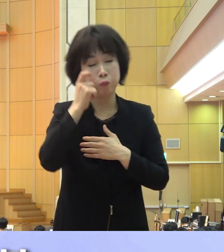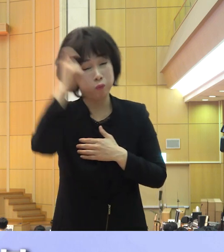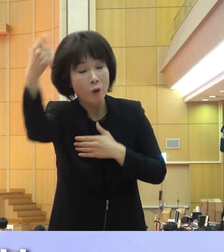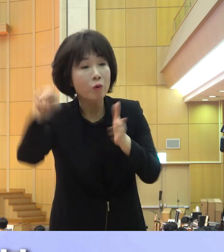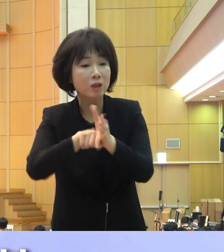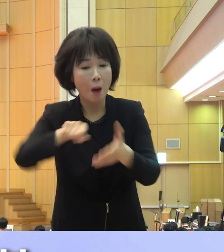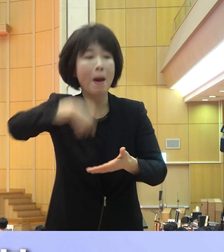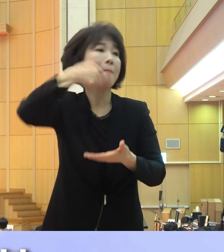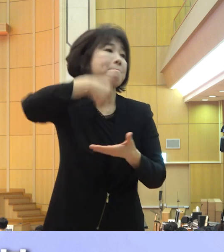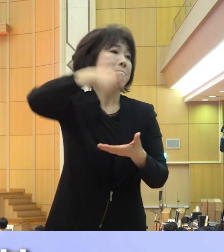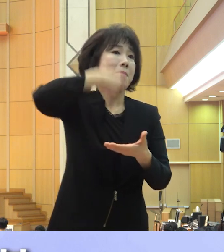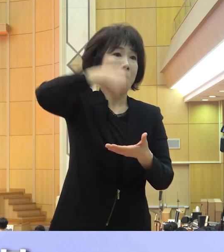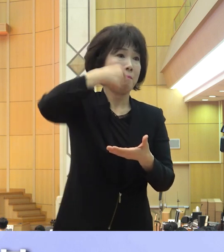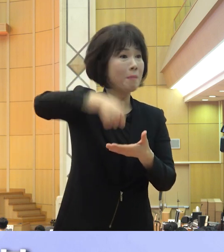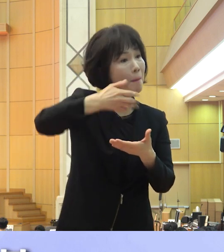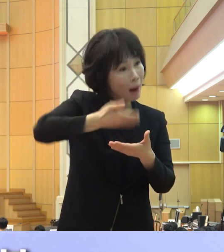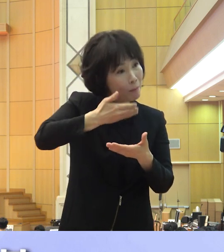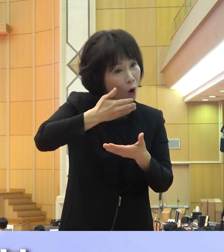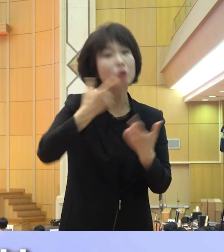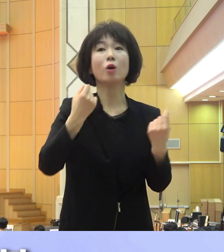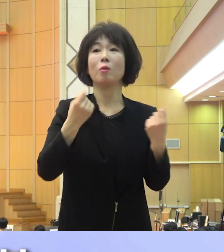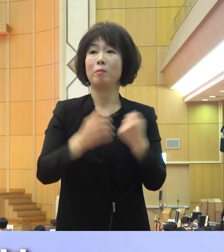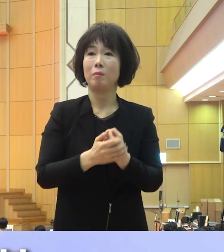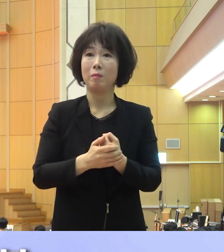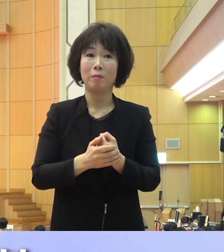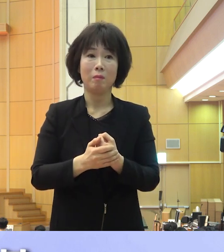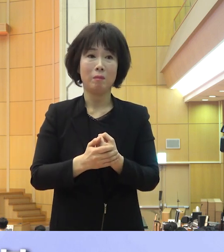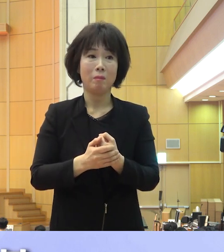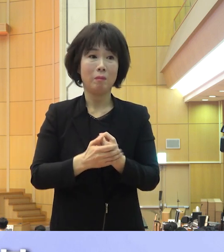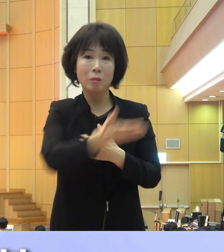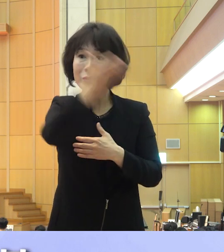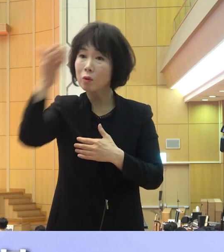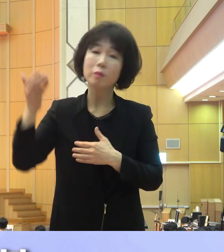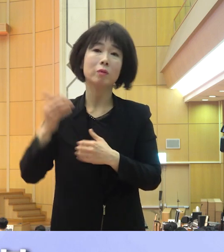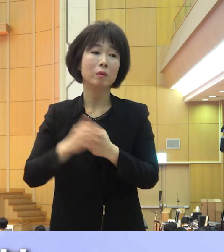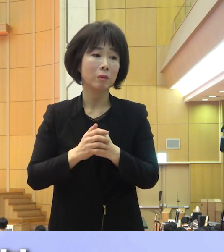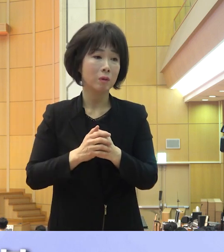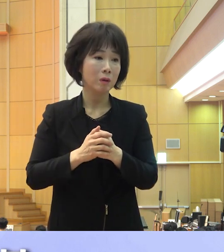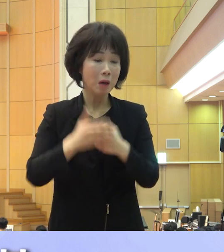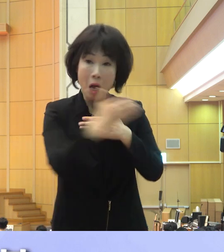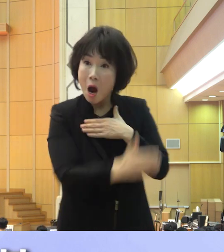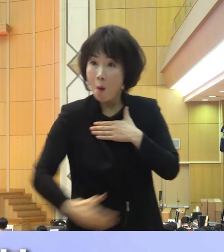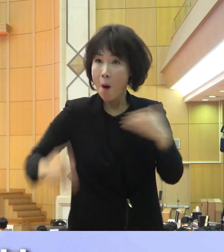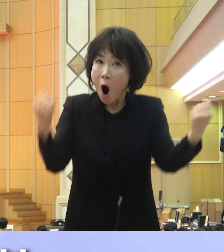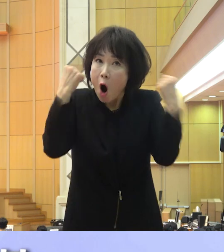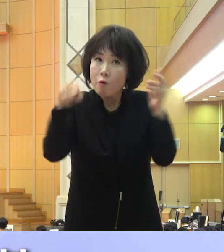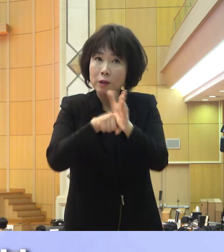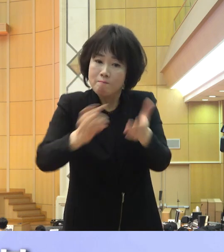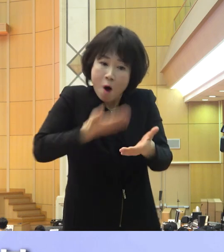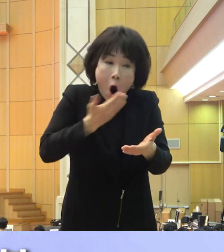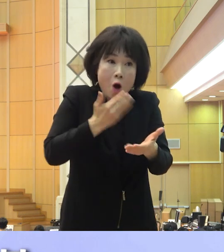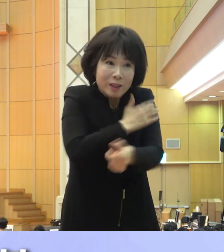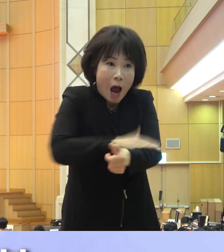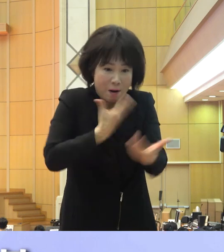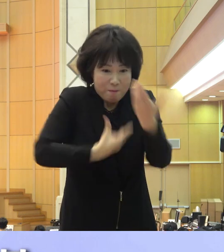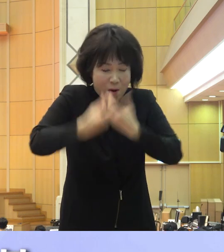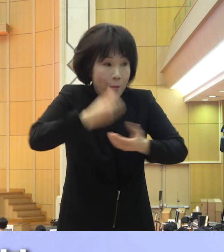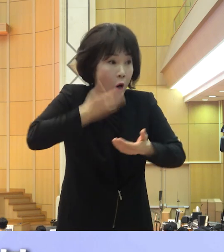말하면 빵을 먹는 것입니다. 그러나 그런 거 먹는다고 해서 안 죽는 게